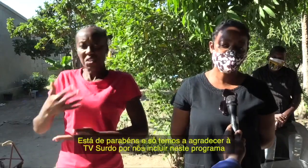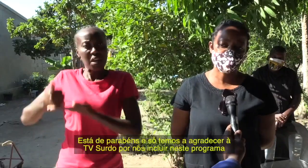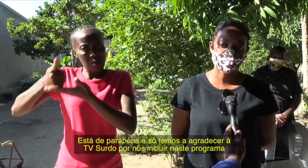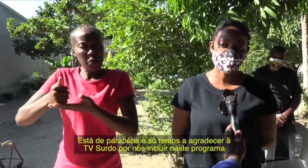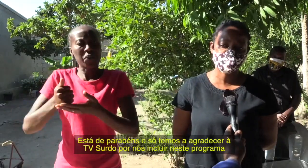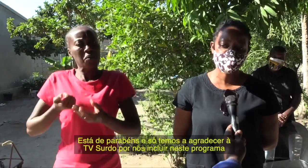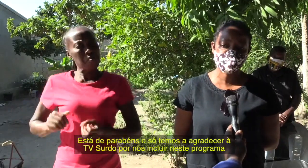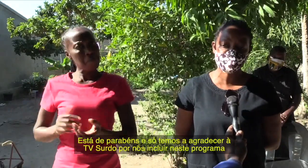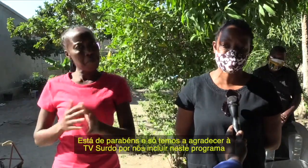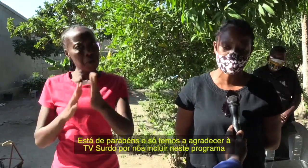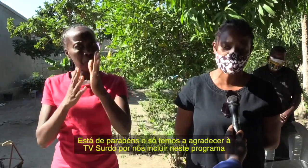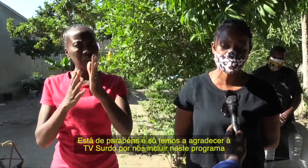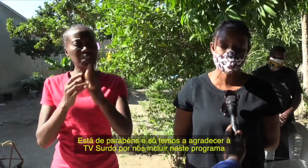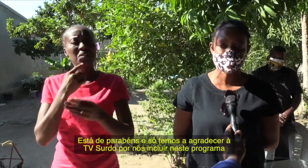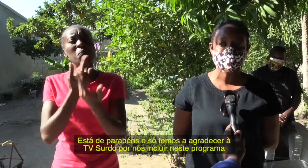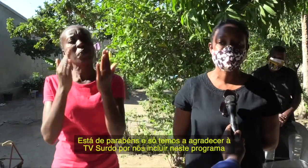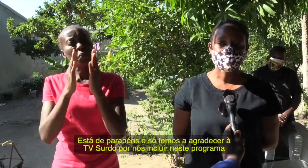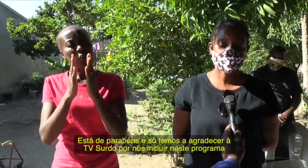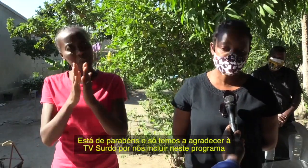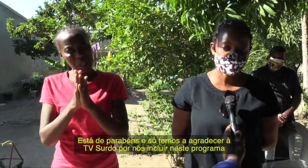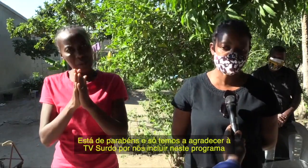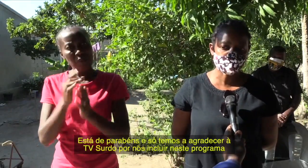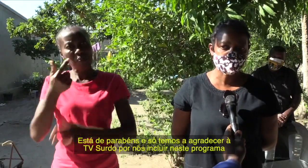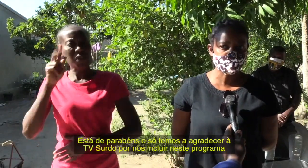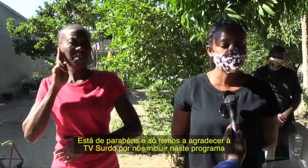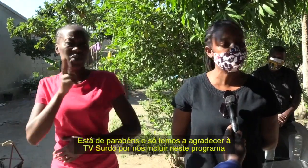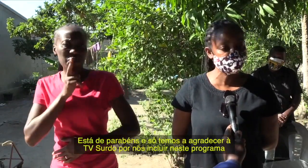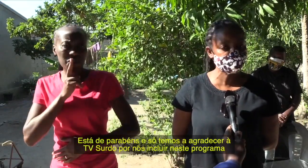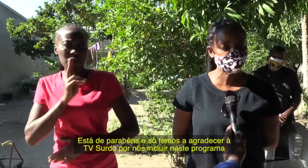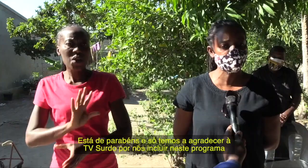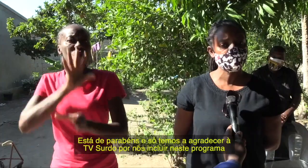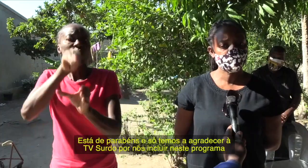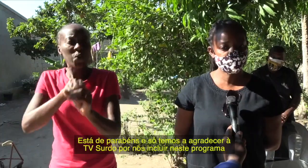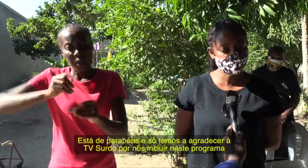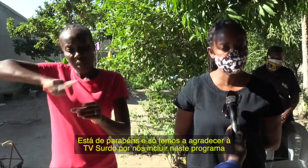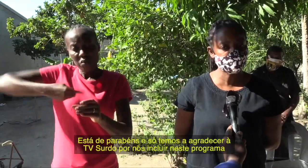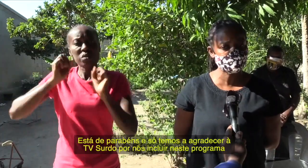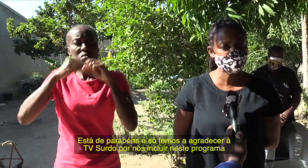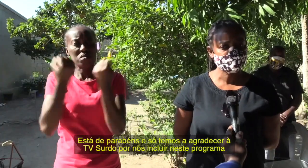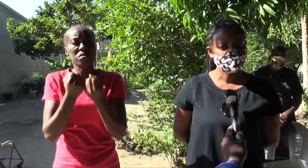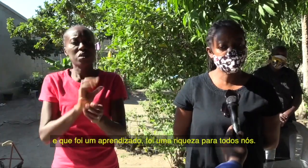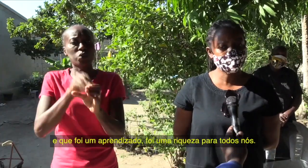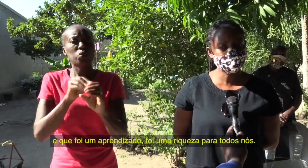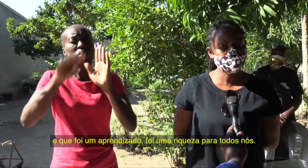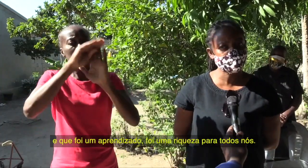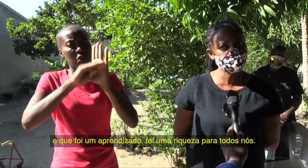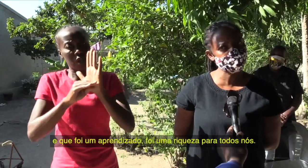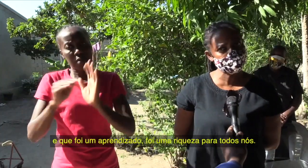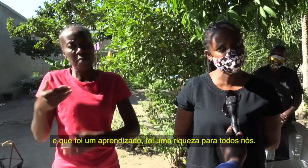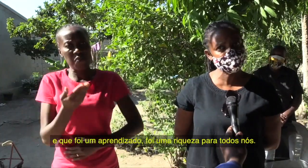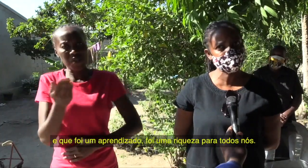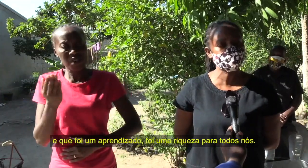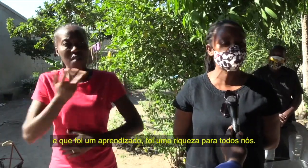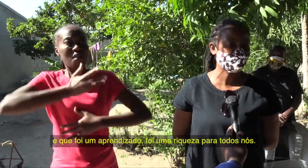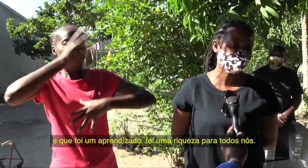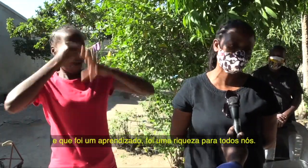está de parabéns e só temos a agradecer à TV Surdo por incluírem-nos neste programa em que foi